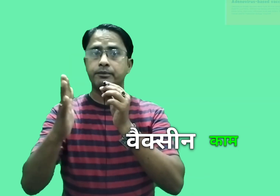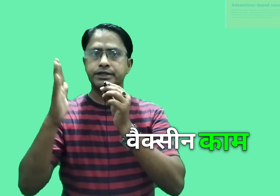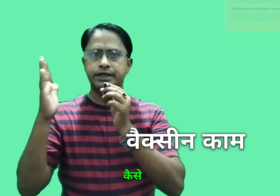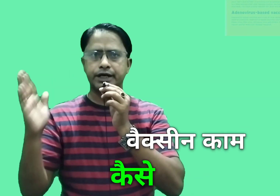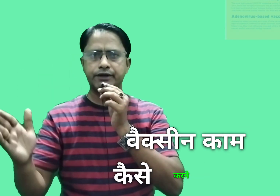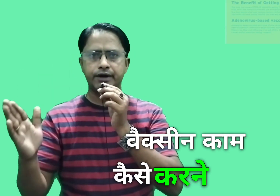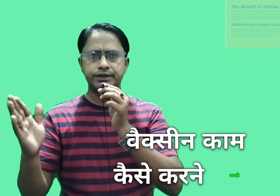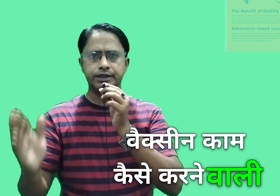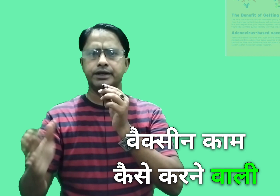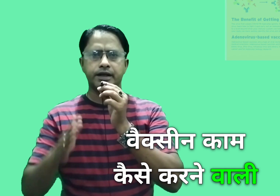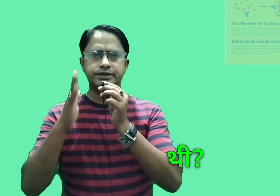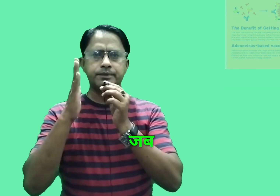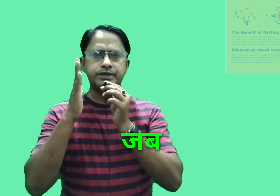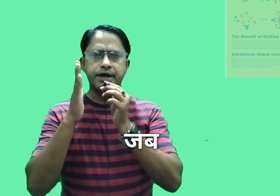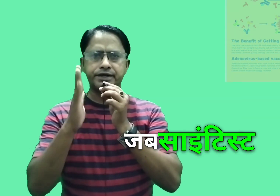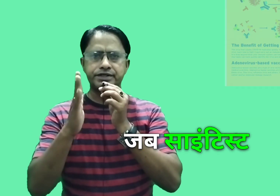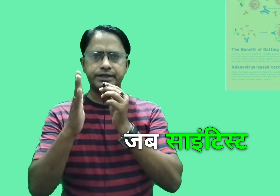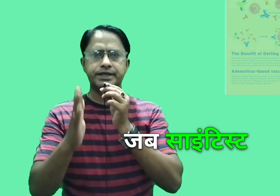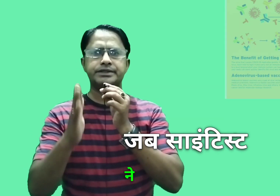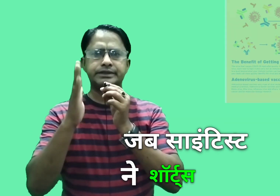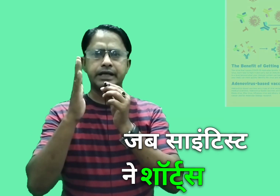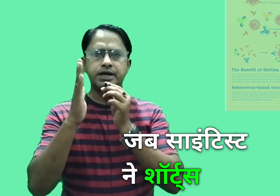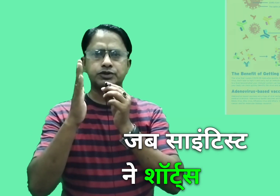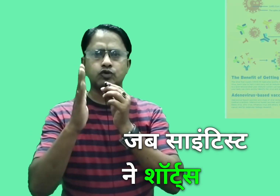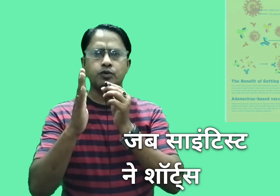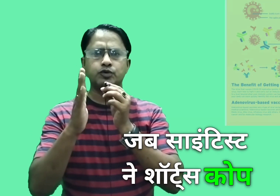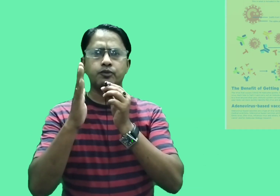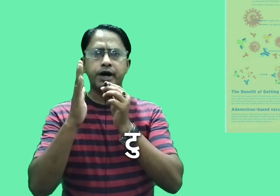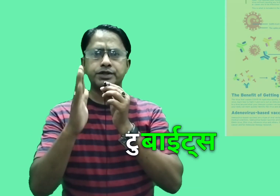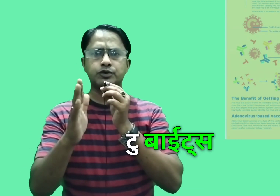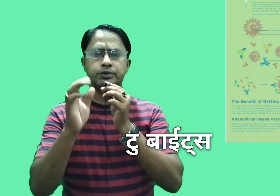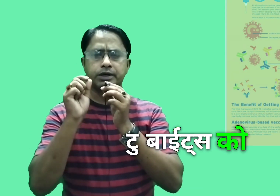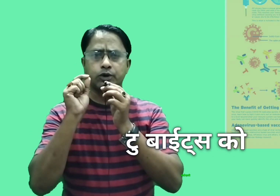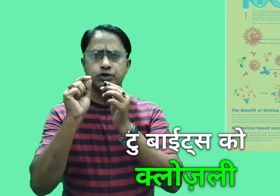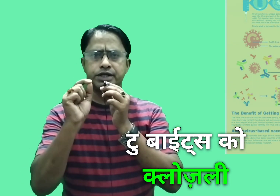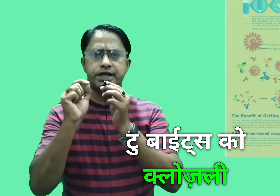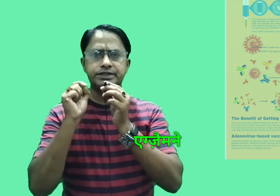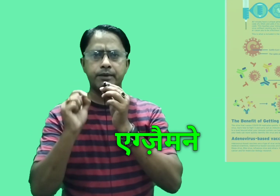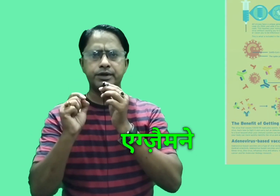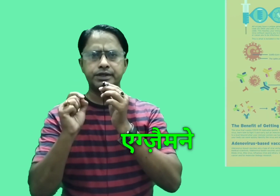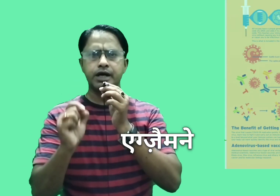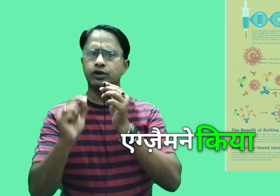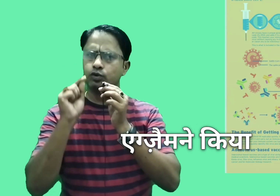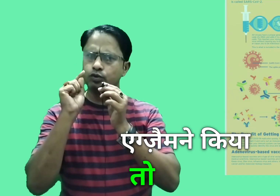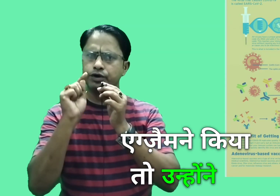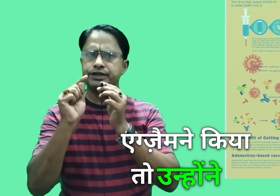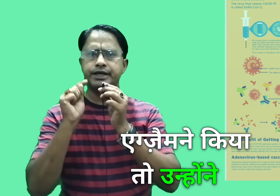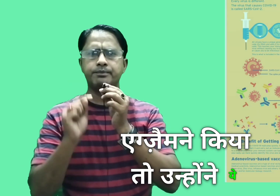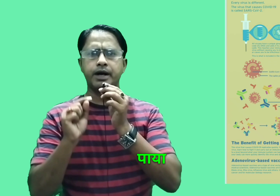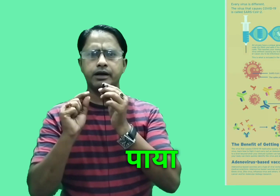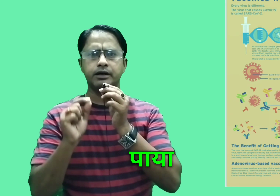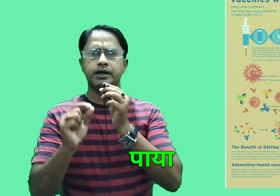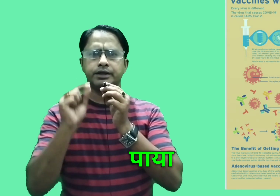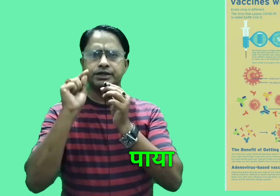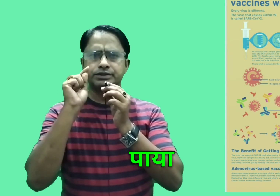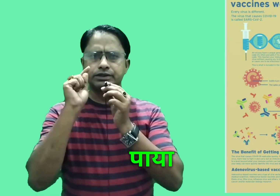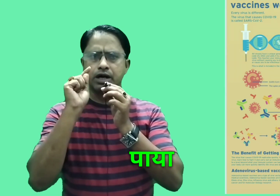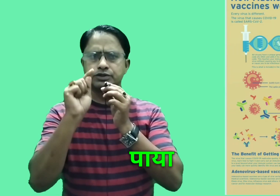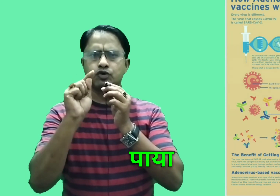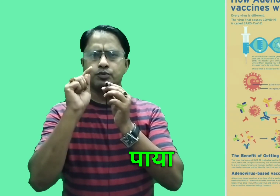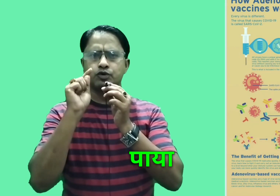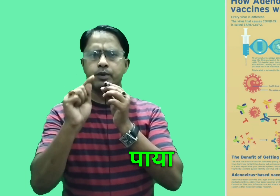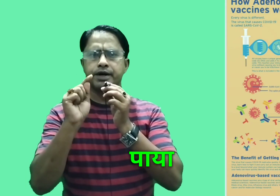वैक्सीन काम कैसे करने वाली थी। जब साइंटिस्ट ने SARS-CoV-2 वायरस को क्लोजली एग्जामिन किया तो उन्होंने ये पाया